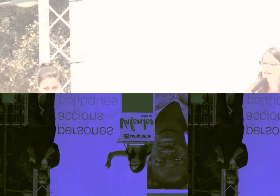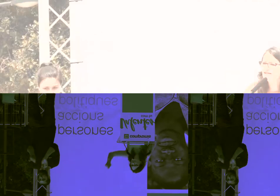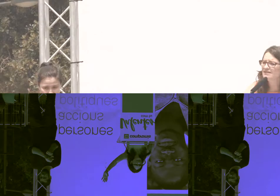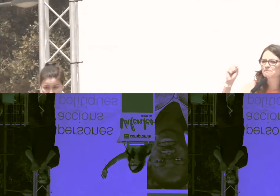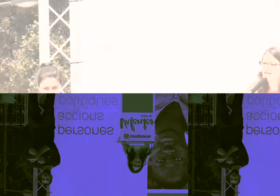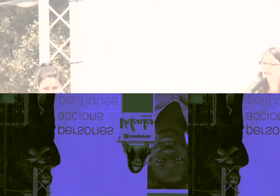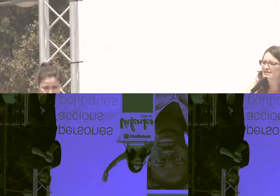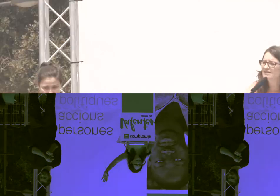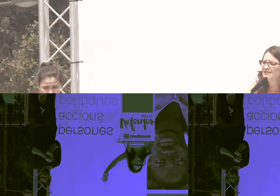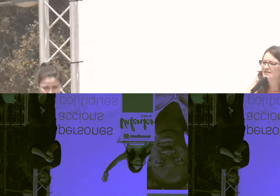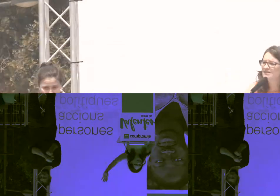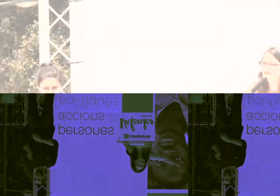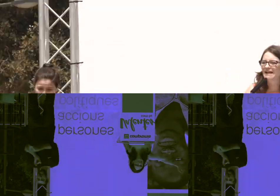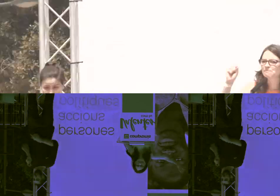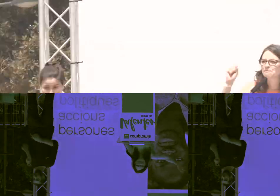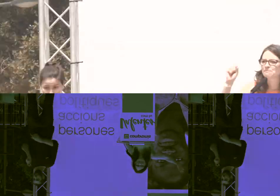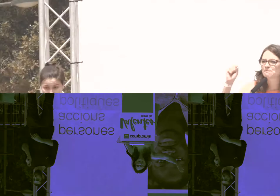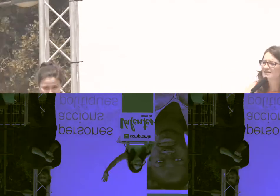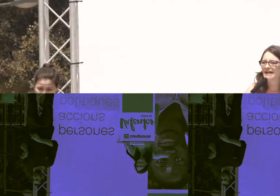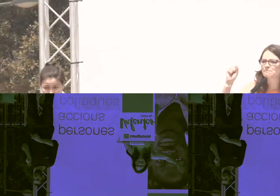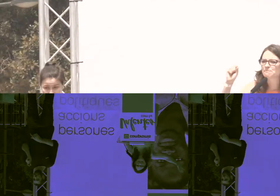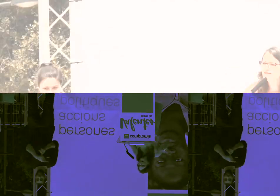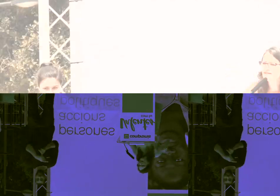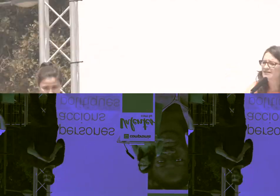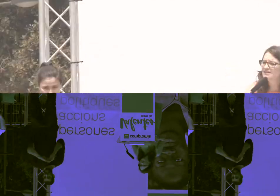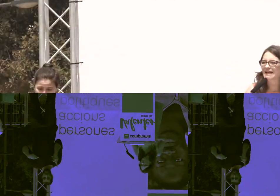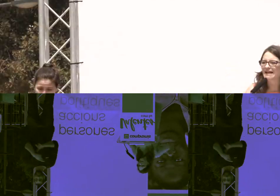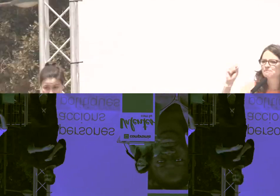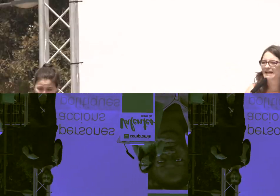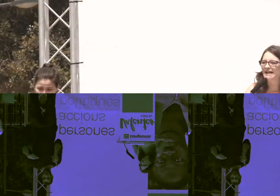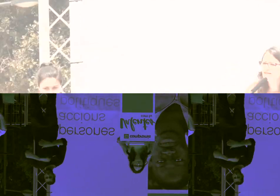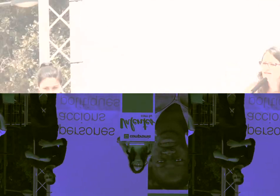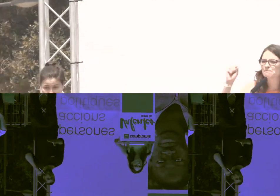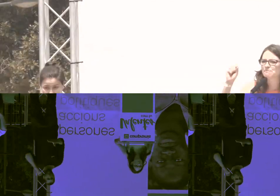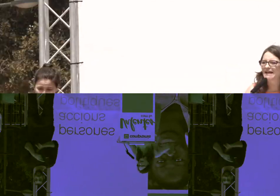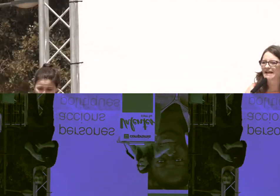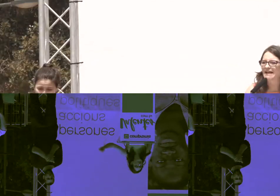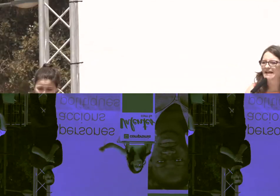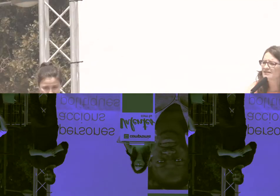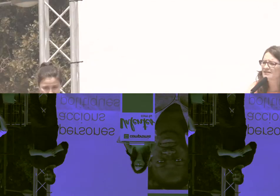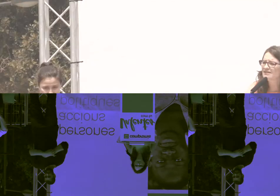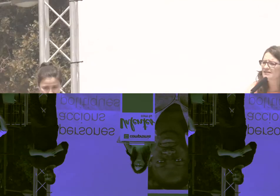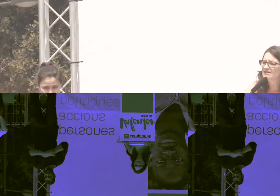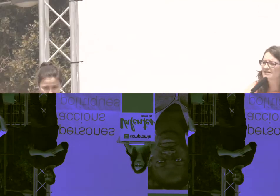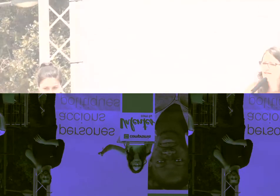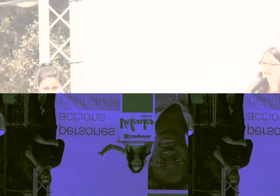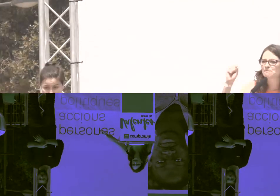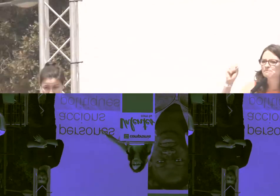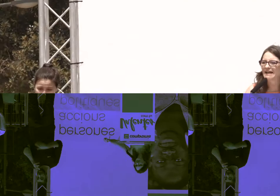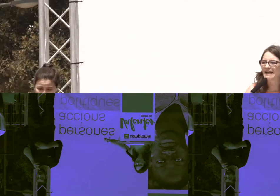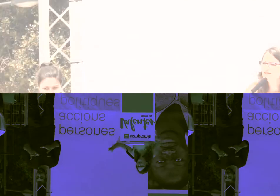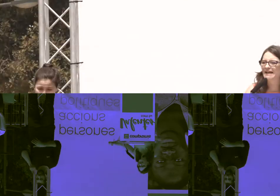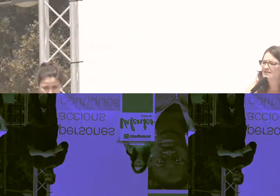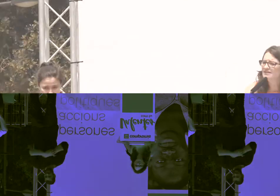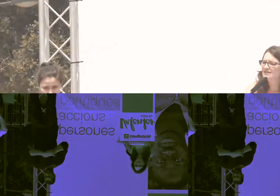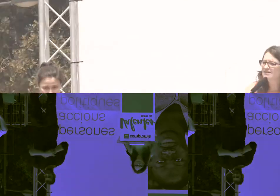Espanya, les classes populars i mitjanes, les que més pagaven de tota Espanya. Pues oui, en 2017 hem baixat